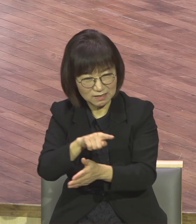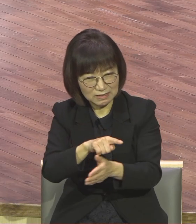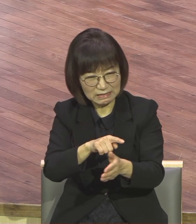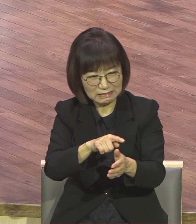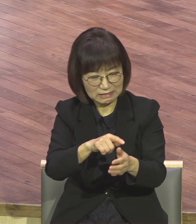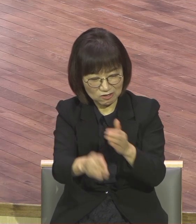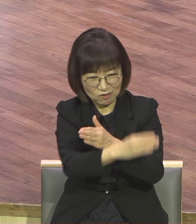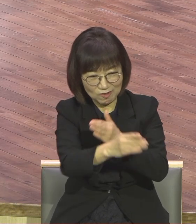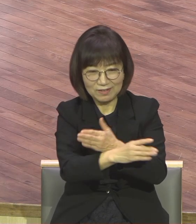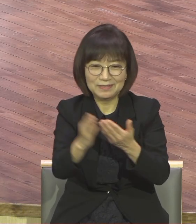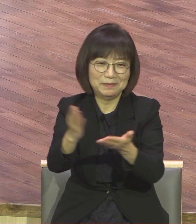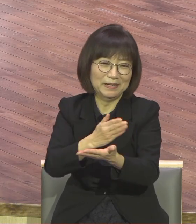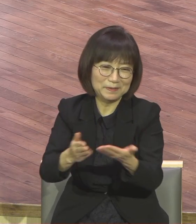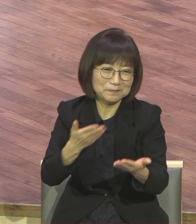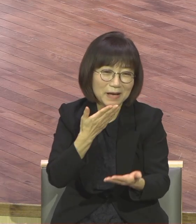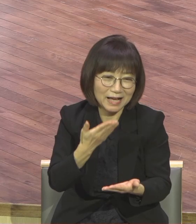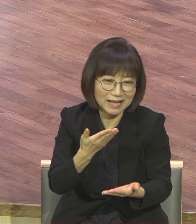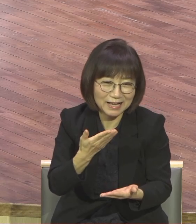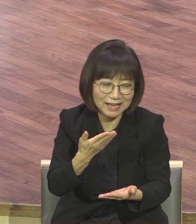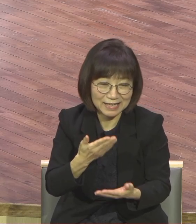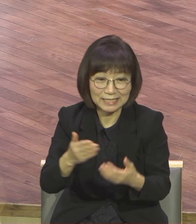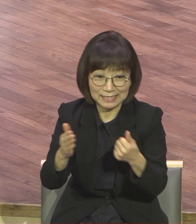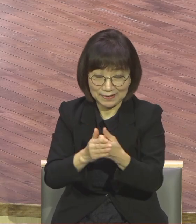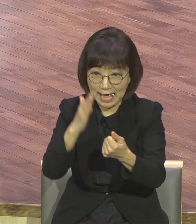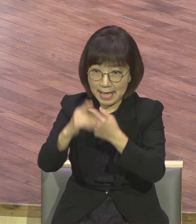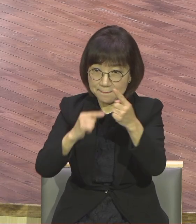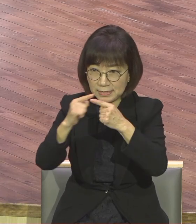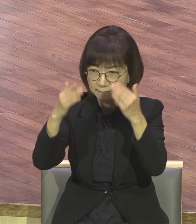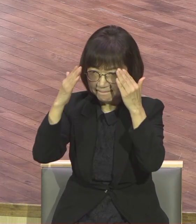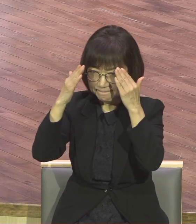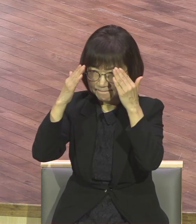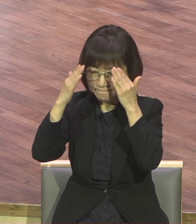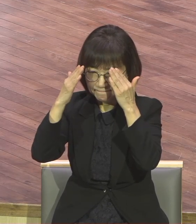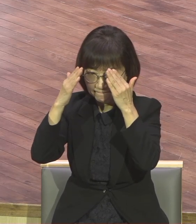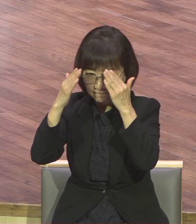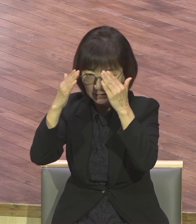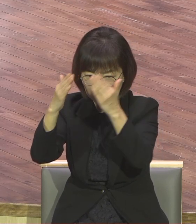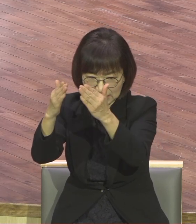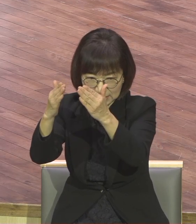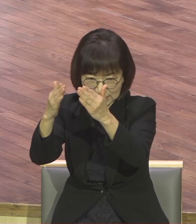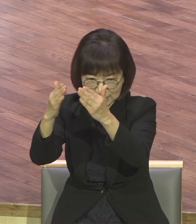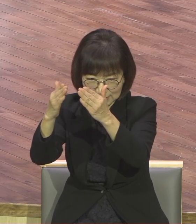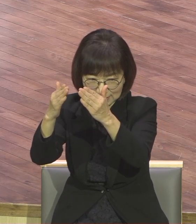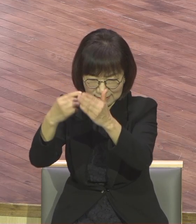성도들 말씀에 올인 집중을 하는 것이